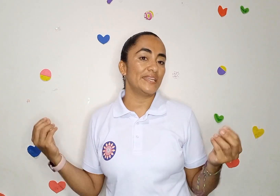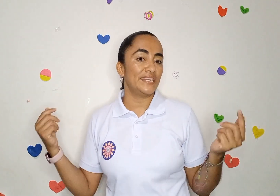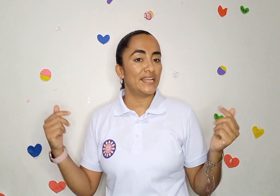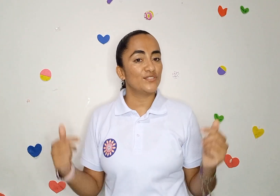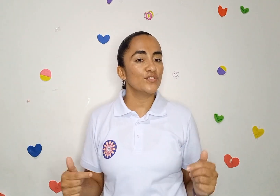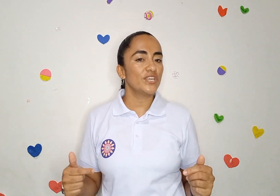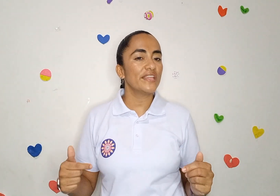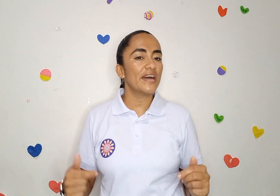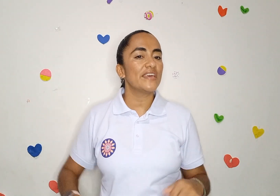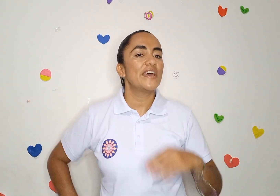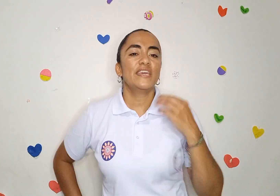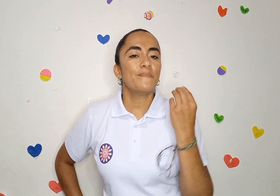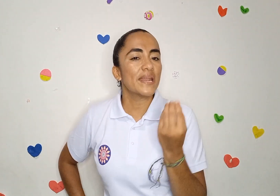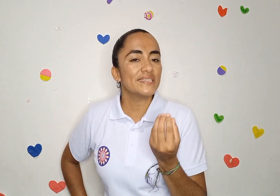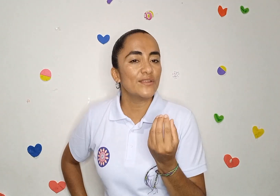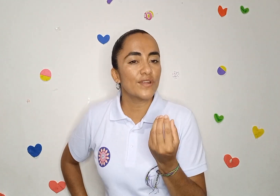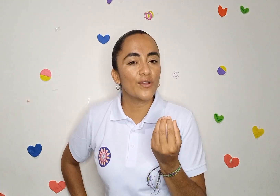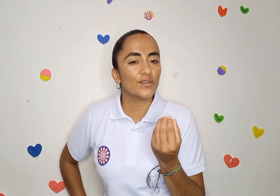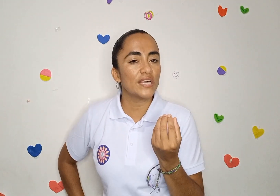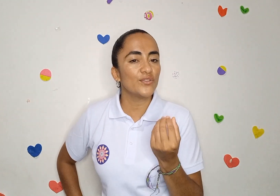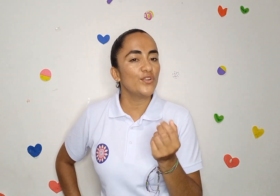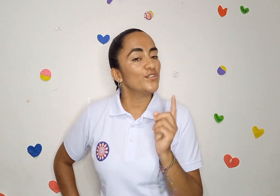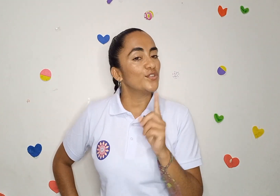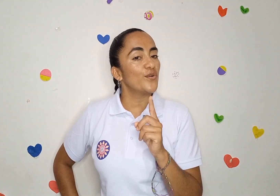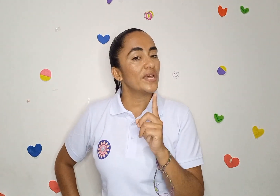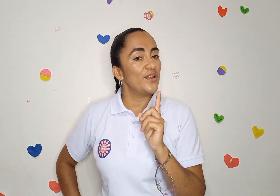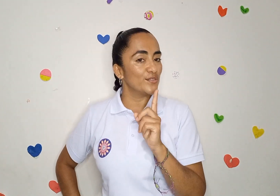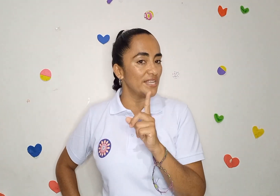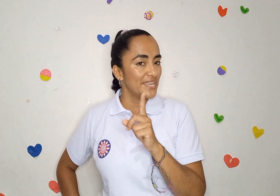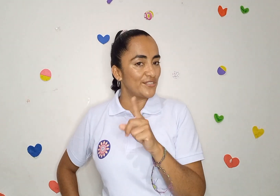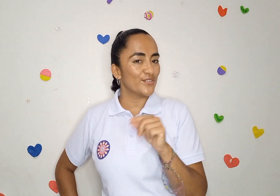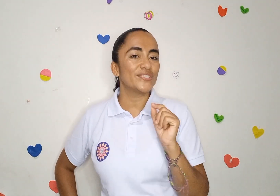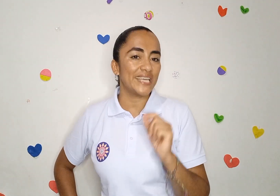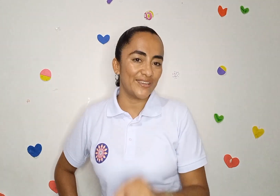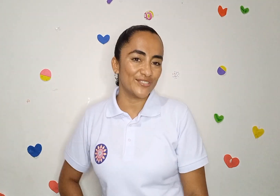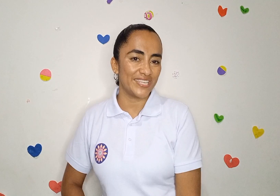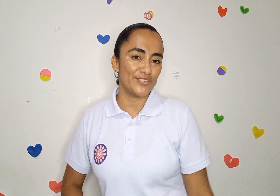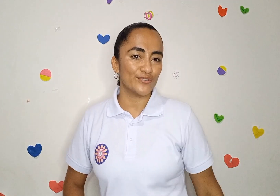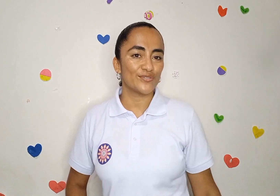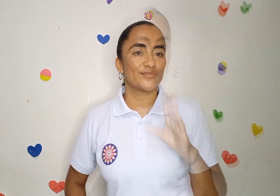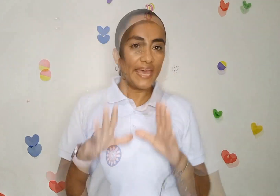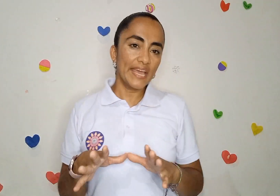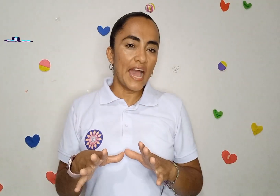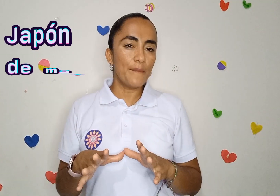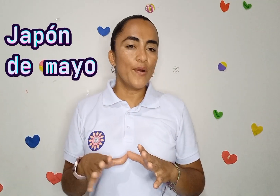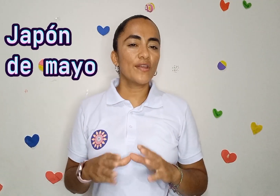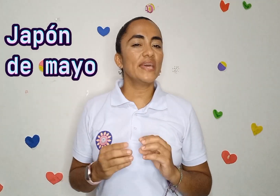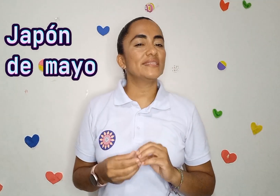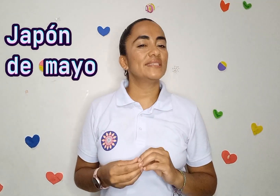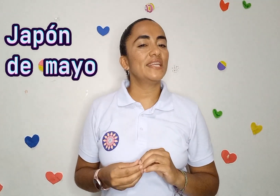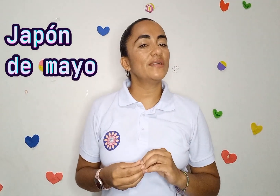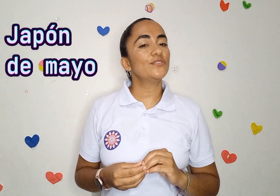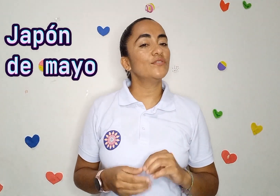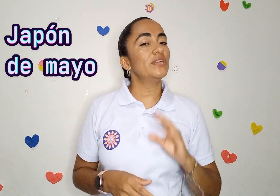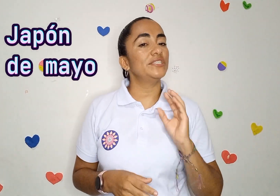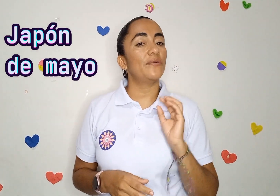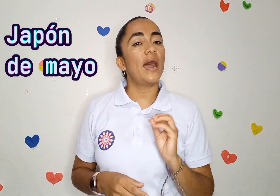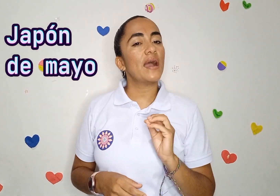en la sociedad y para hacer un recordatorio sobre los derechos de los niños. En Japón, esta celebración se lleva a